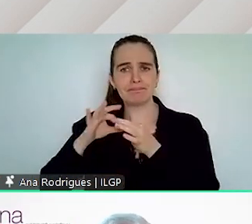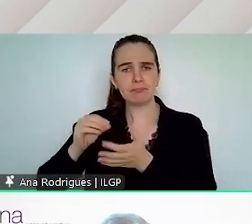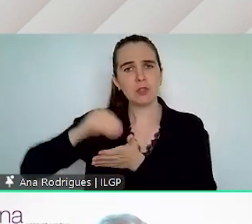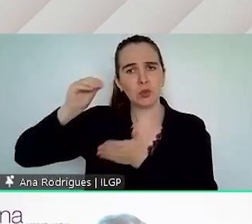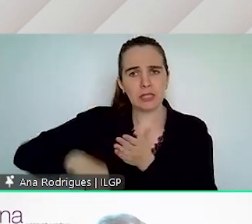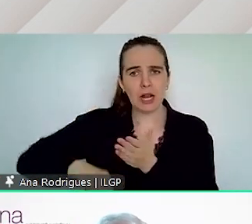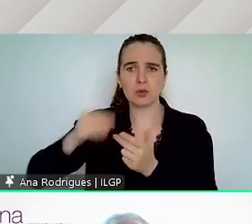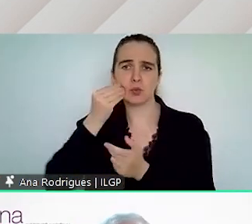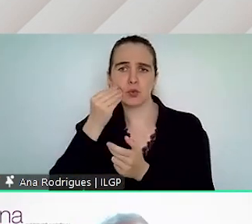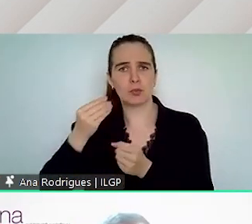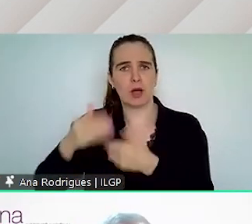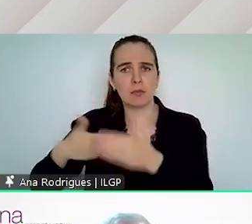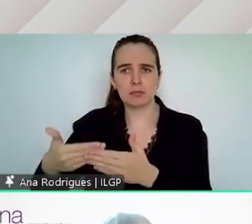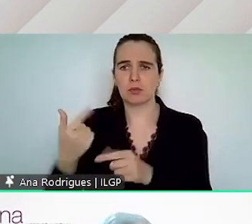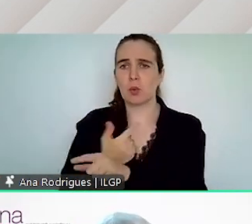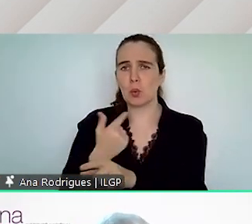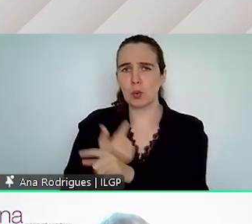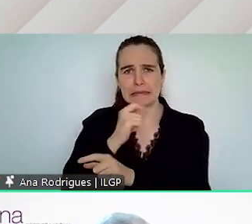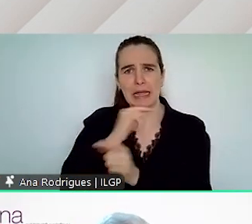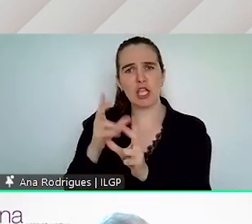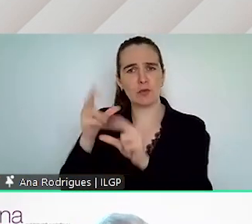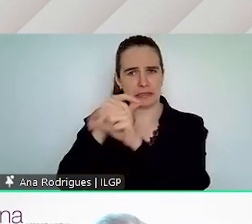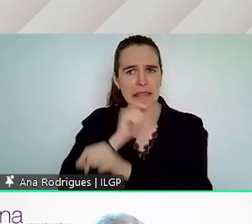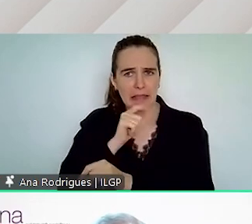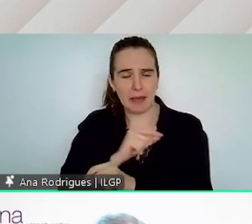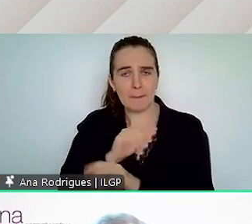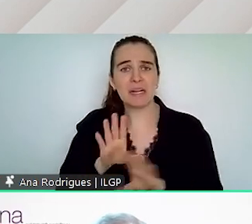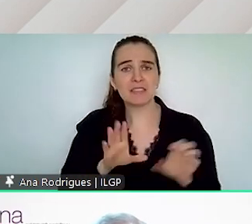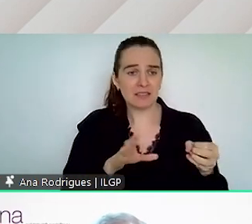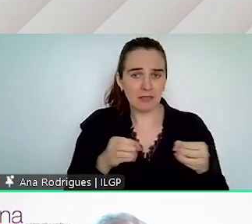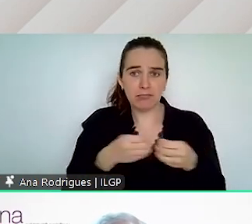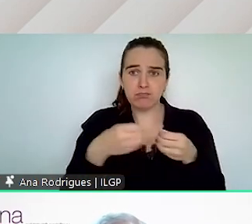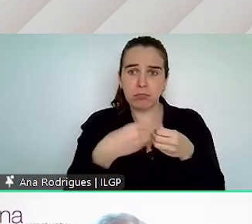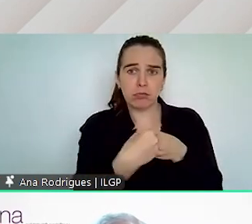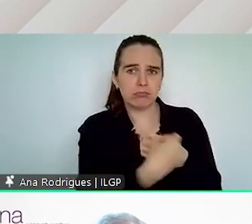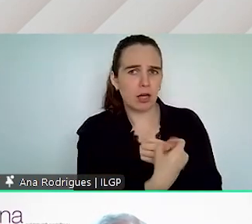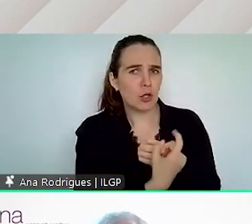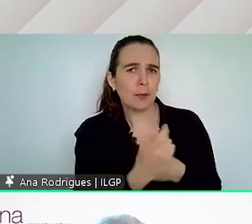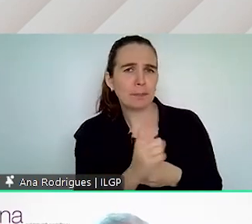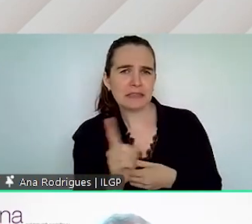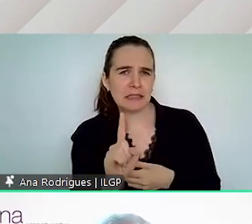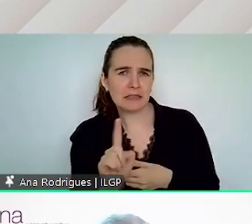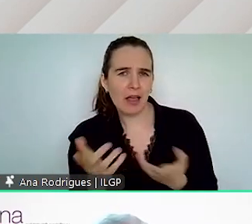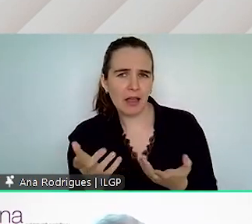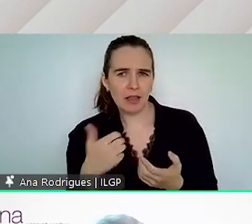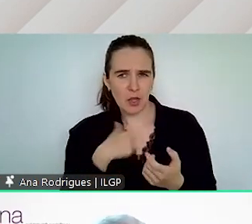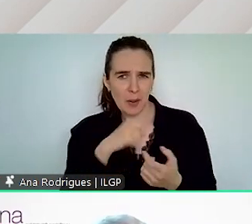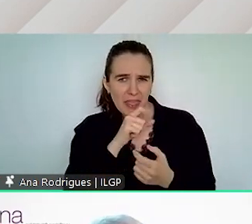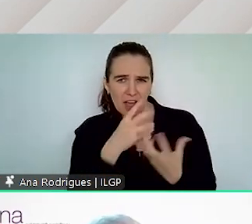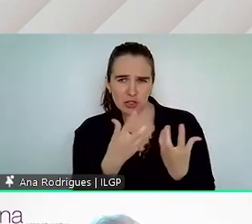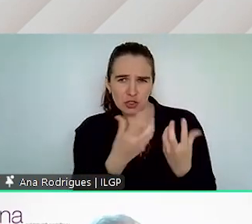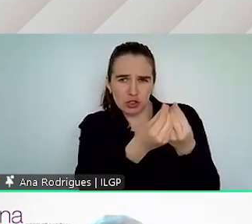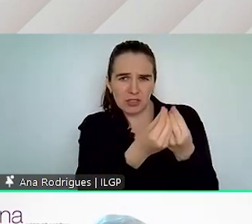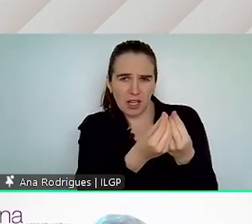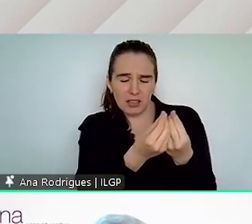de formação, podemos colaborar na inovação. Portanto, sempre que entendemos que devemos colaborar, temos que nos fundir, eu